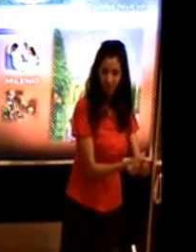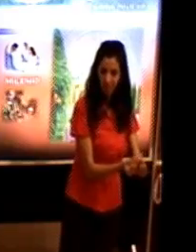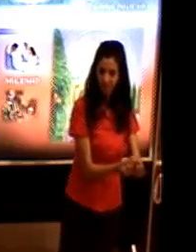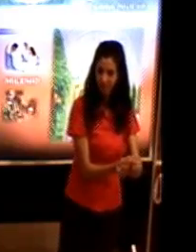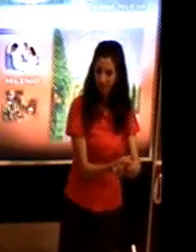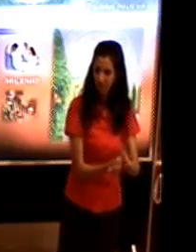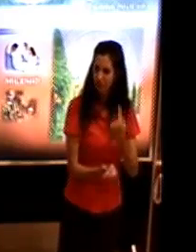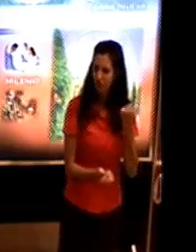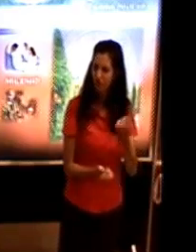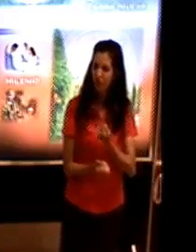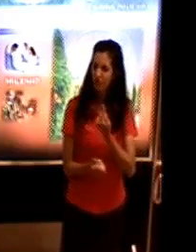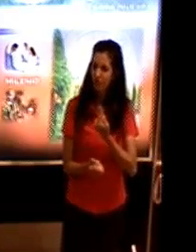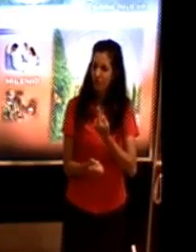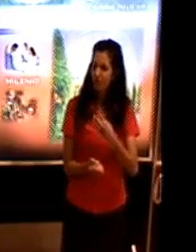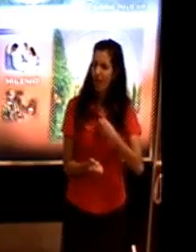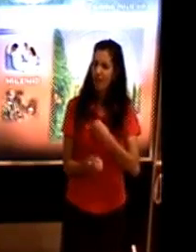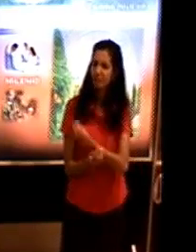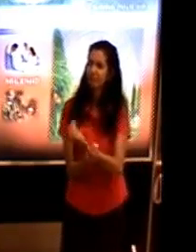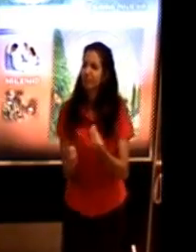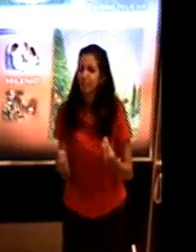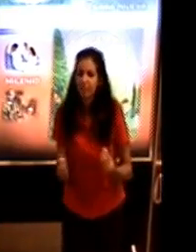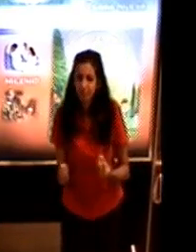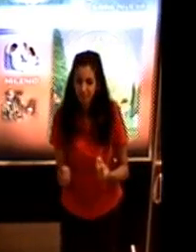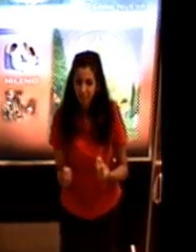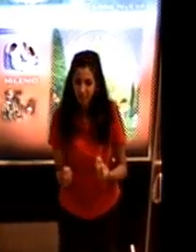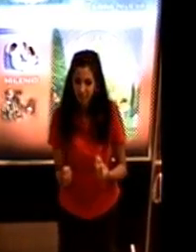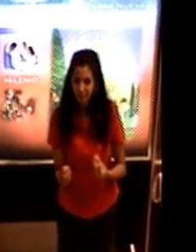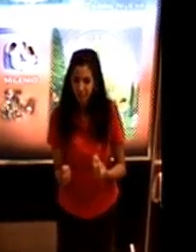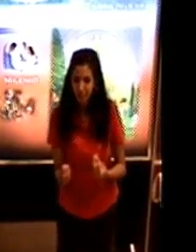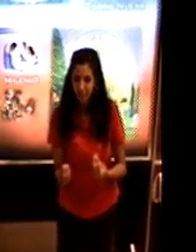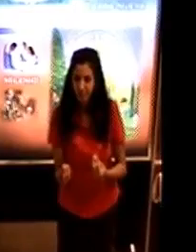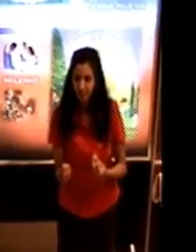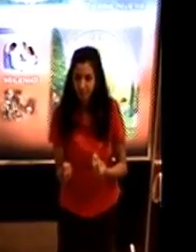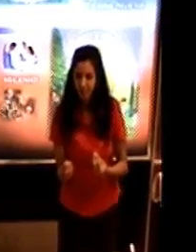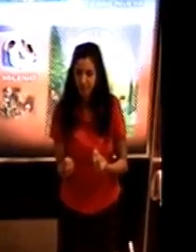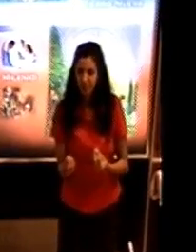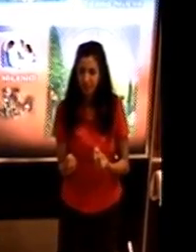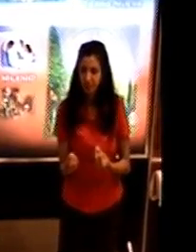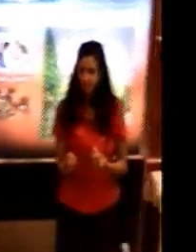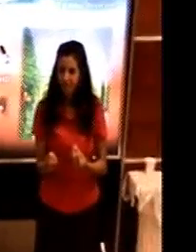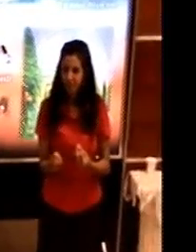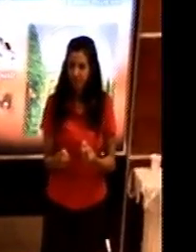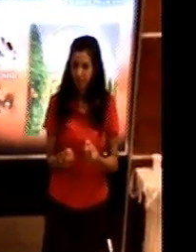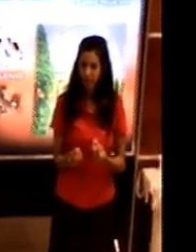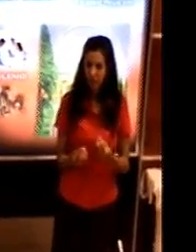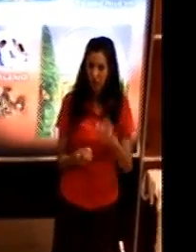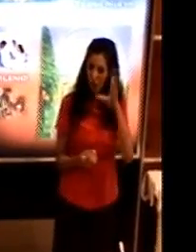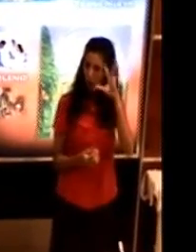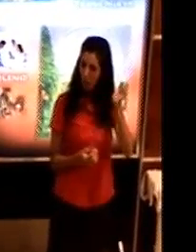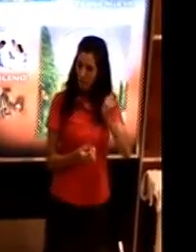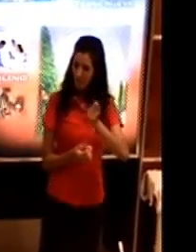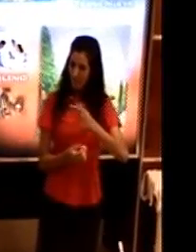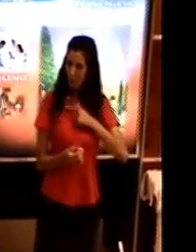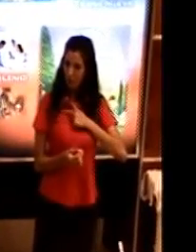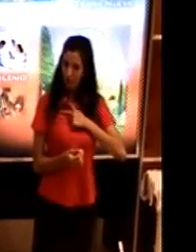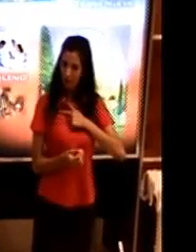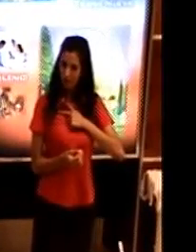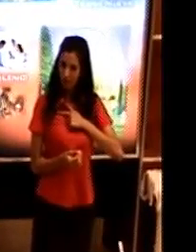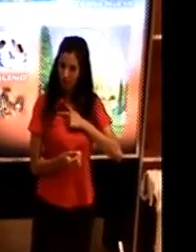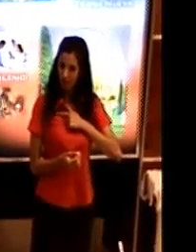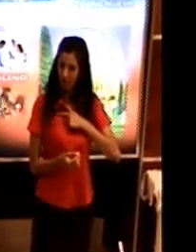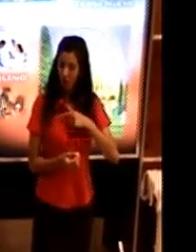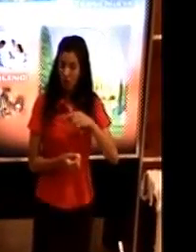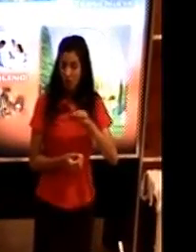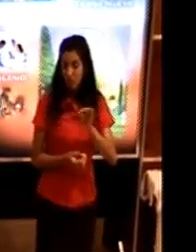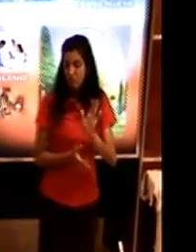tenemos nosotros? ¿Un evangelio que de acuerdo a nuestras conveniencias personales? ¿Un evangelio de acuerdo